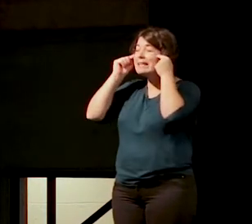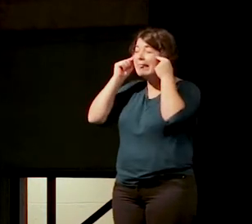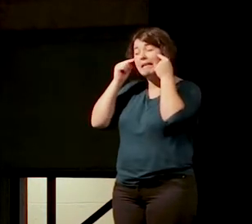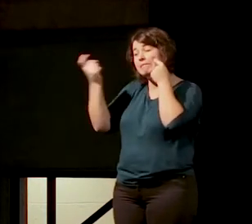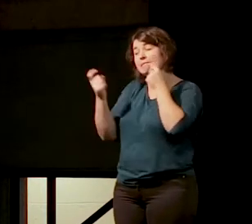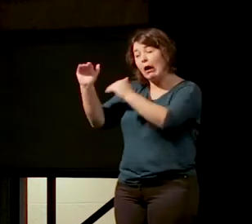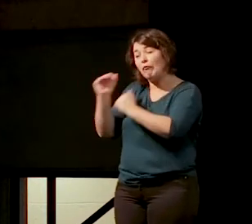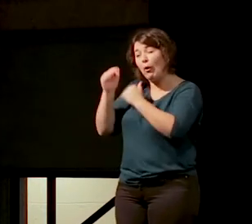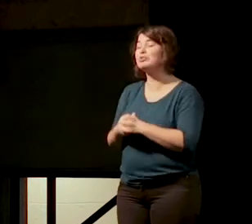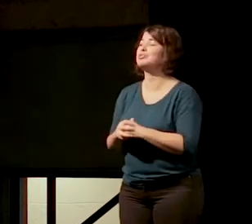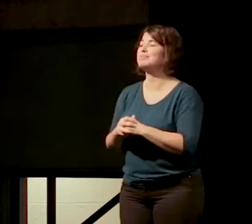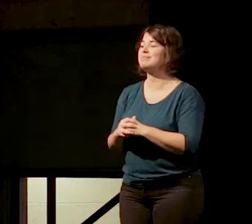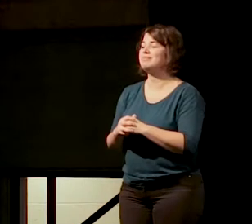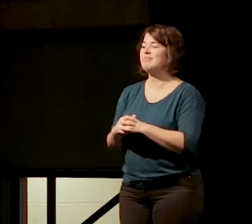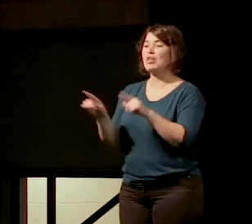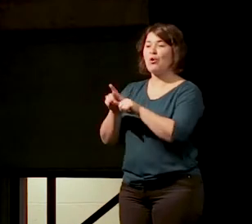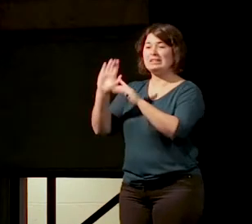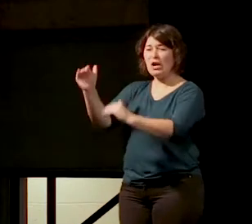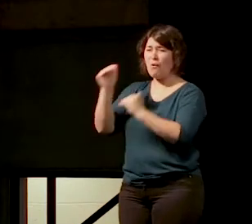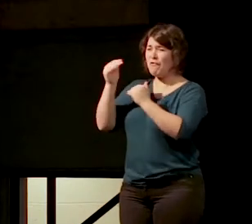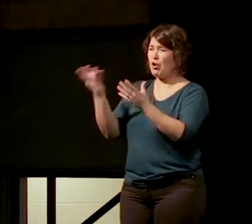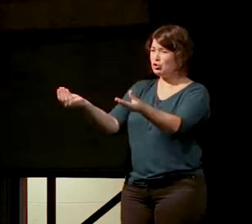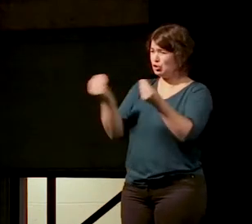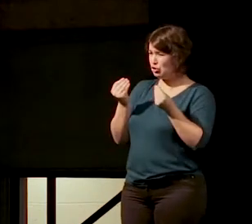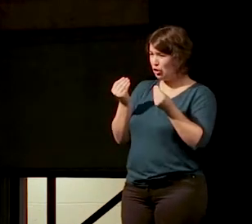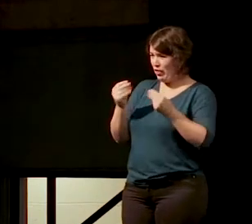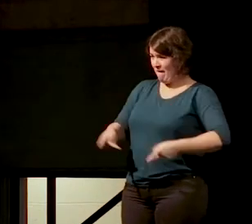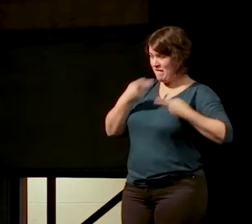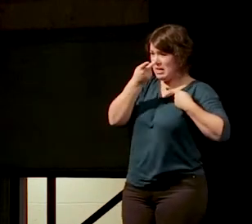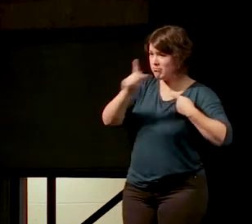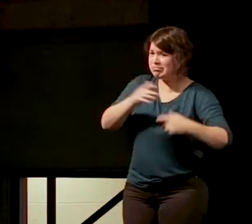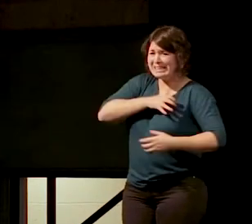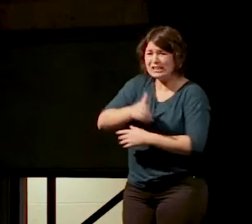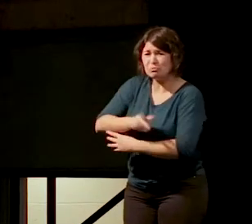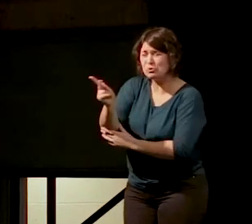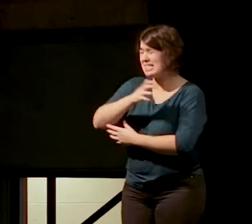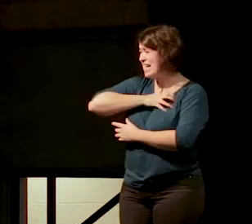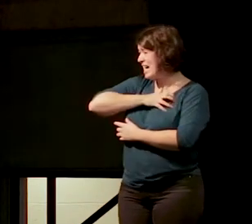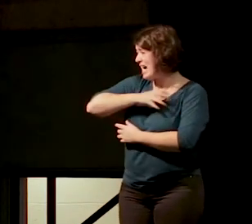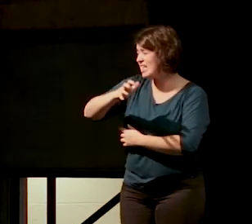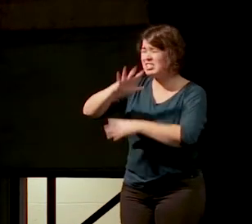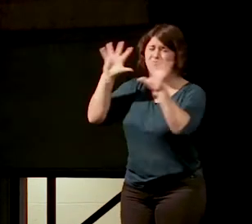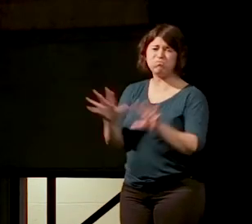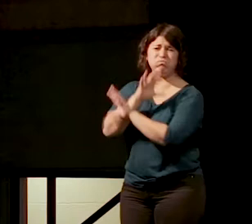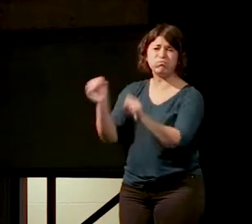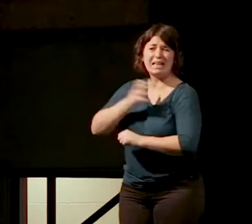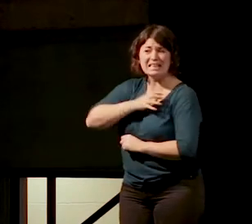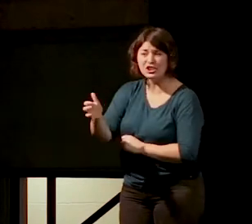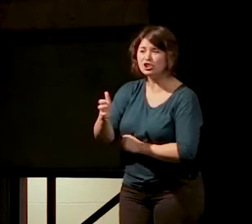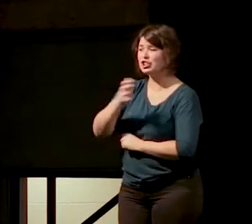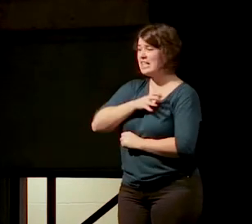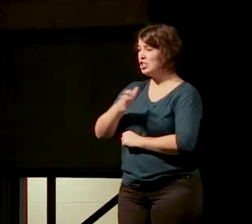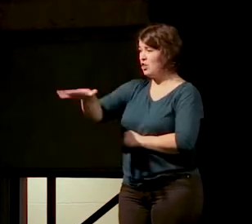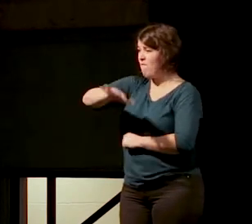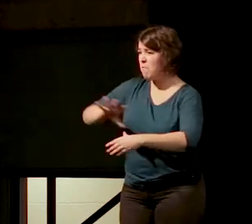visage. Mais c'est elle qui rend indéniablement votre vie plus riche, si riche, immensément riche, riche de